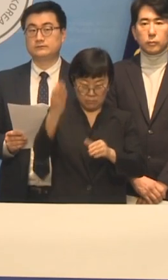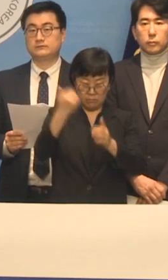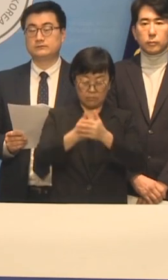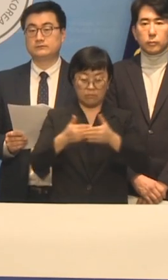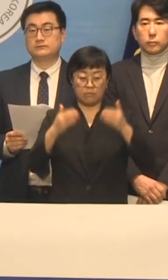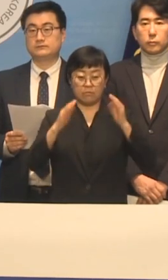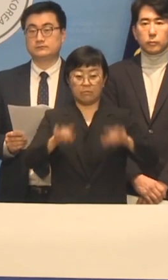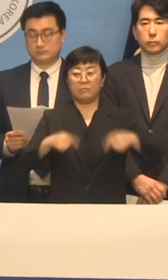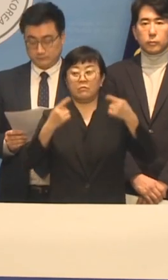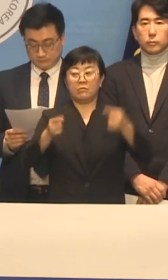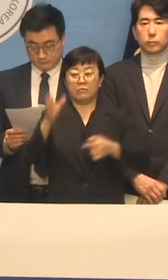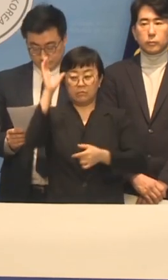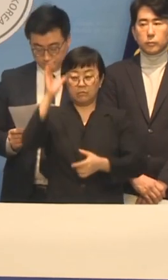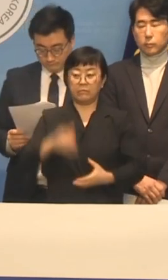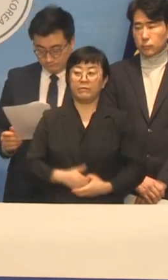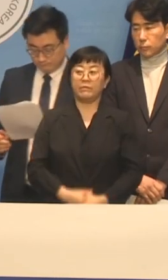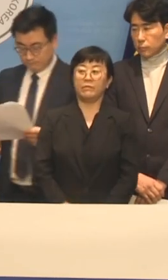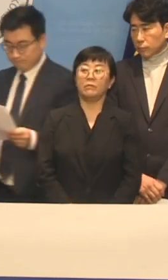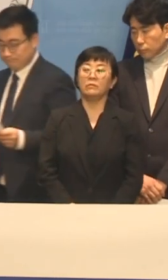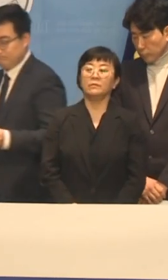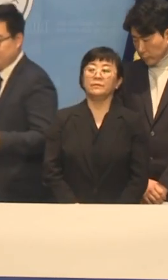기여해 주길 기대합니다.